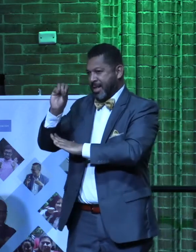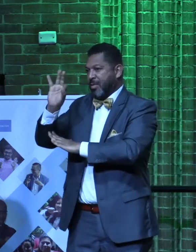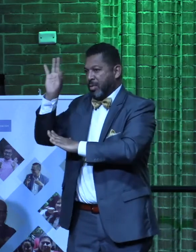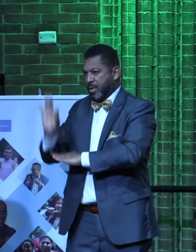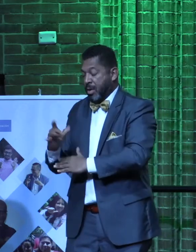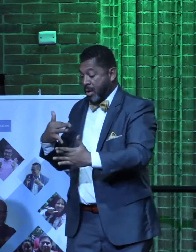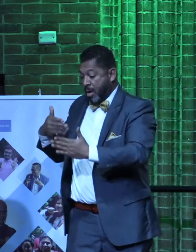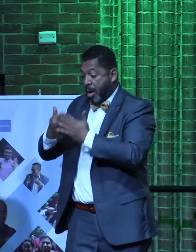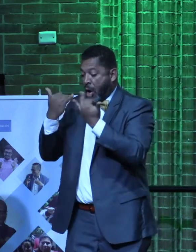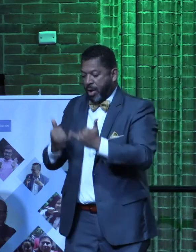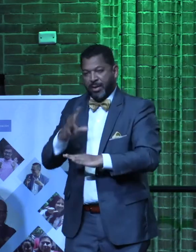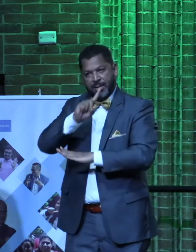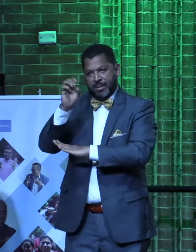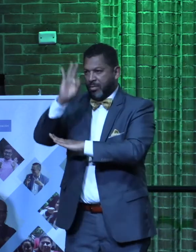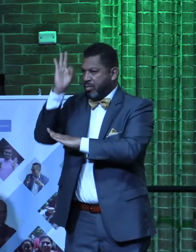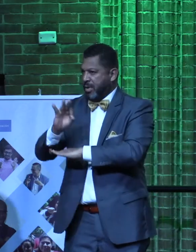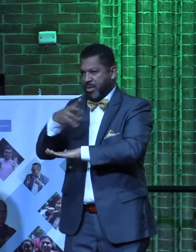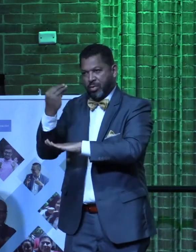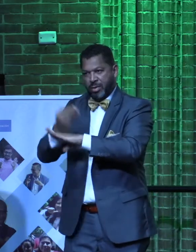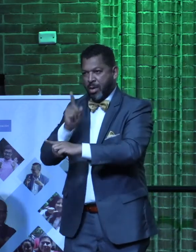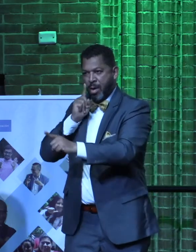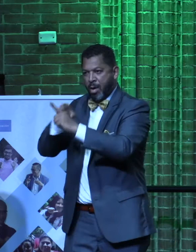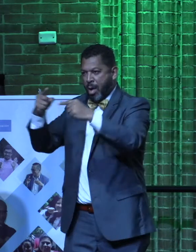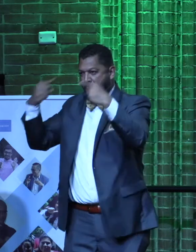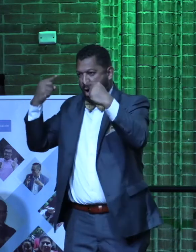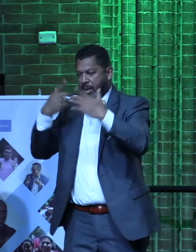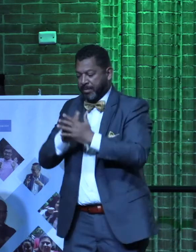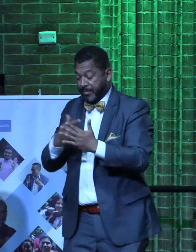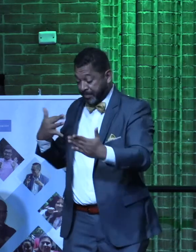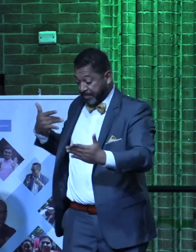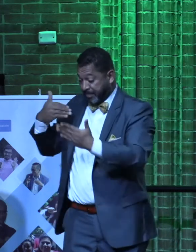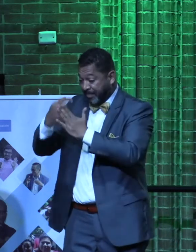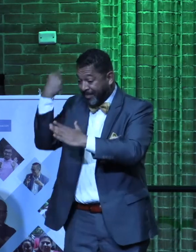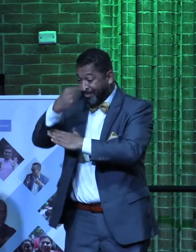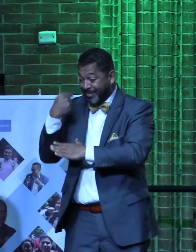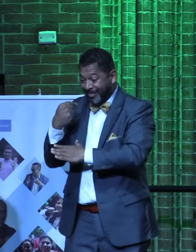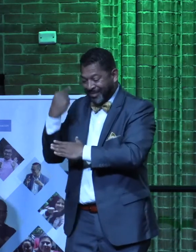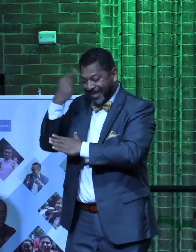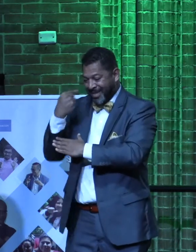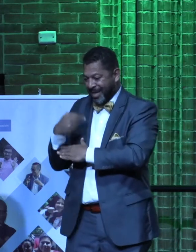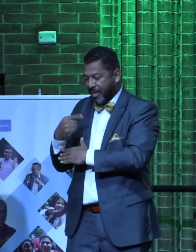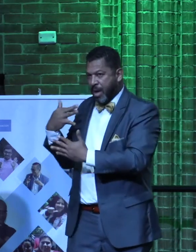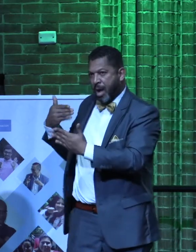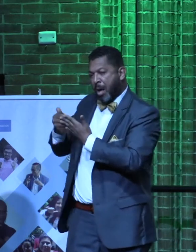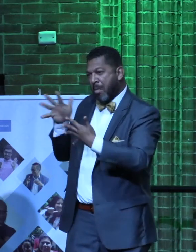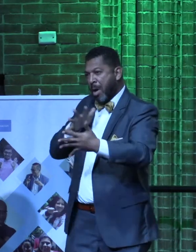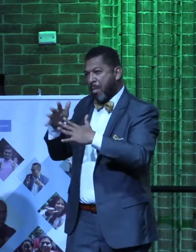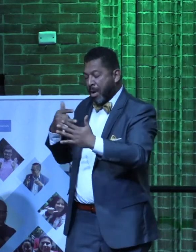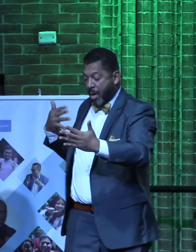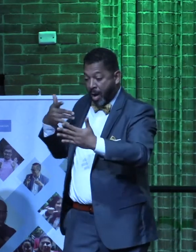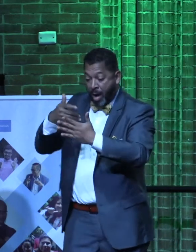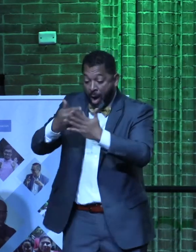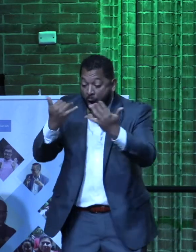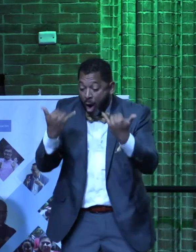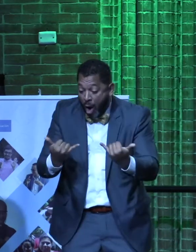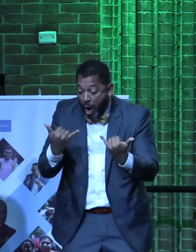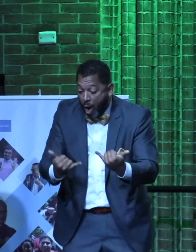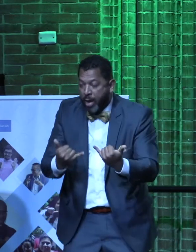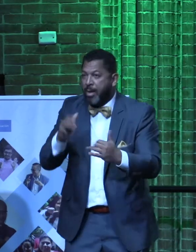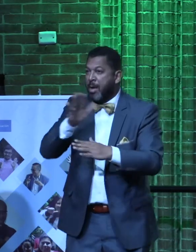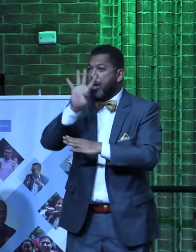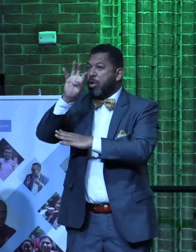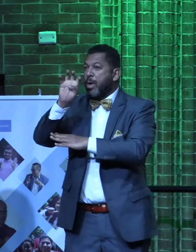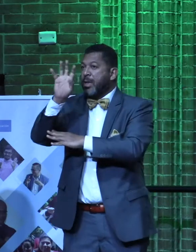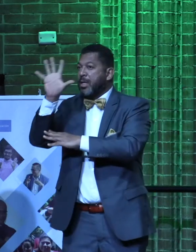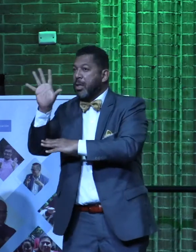Hoy cumplimos con el 100% de los resultados. El promedio a corte de septiembre era un promedio ideal que hoy nos permite contar con un 95